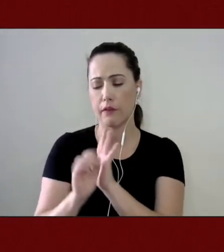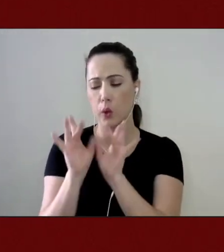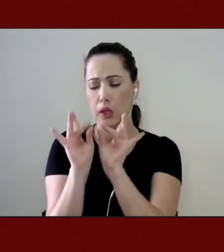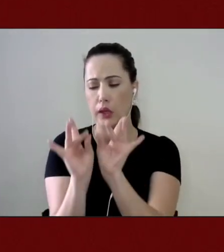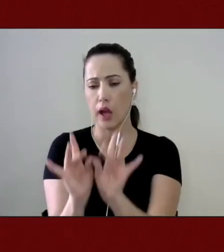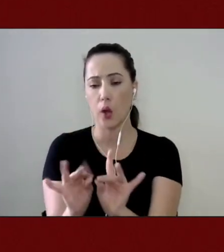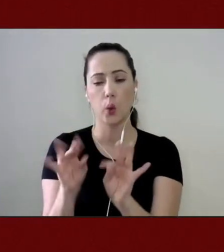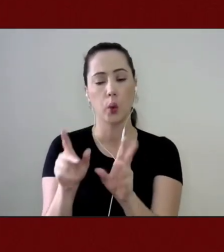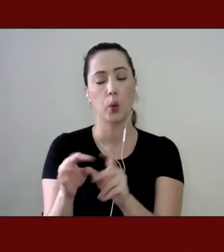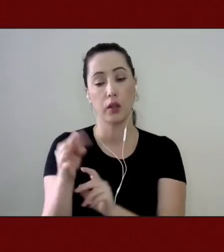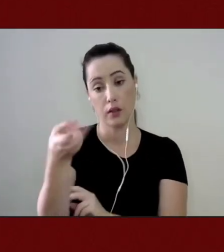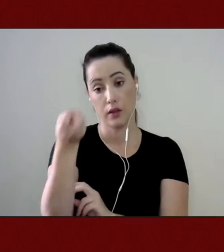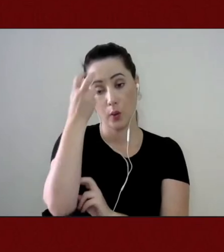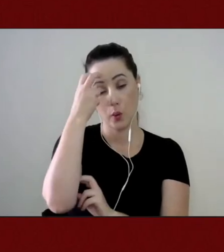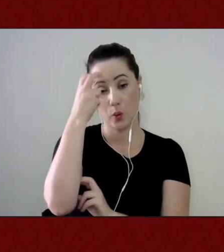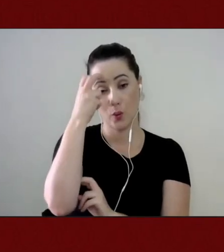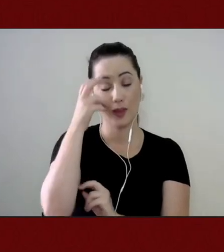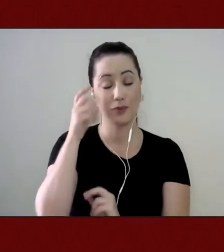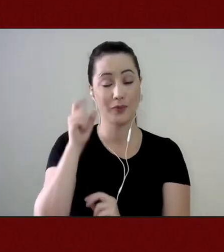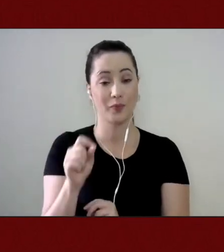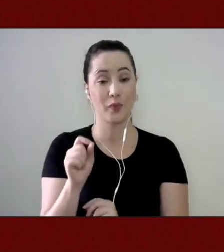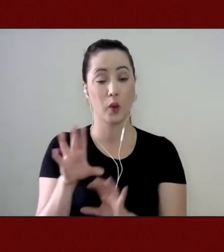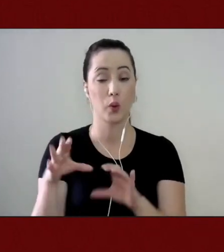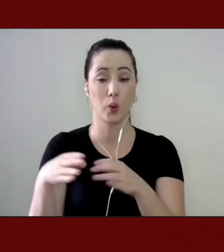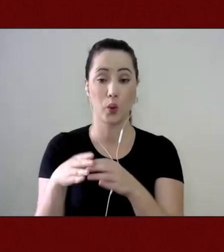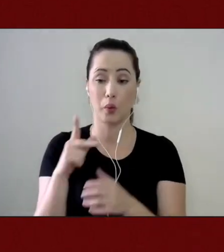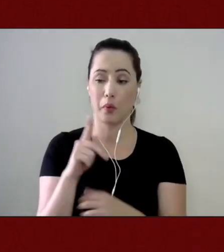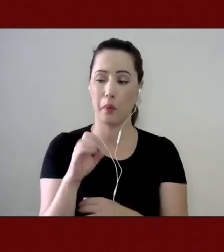cultural do Partido Comunista Brasileiro.